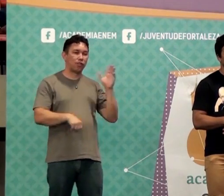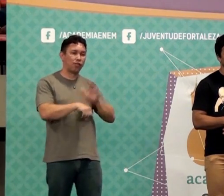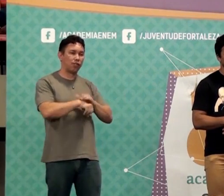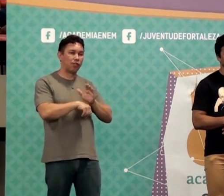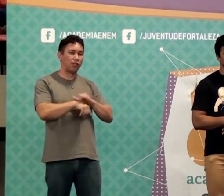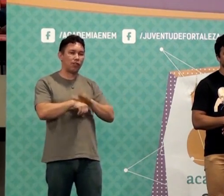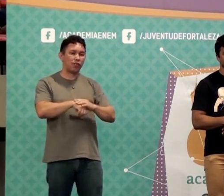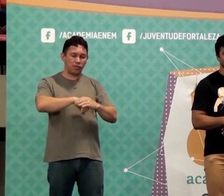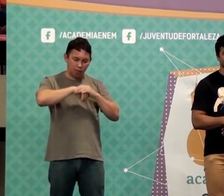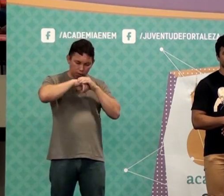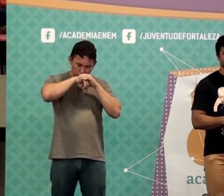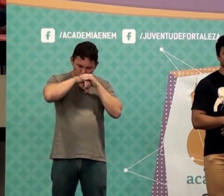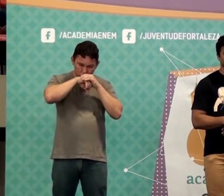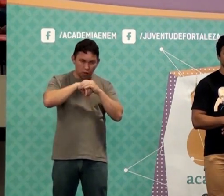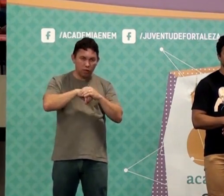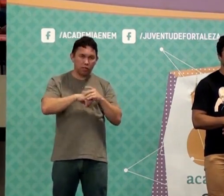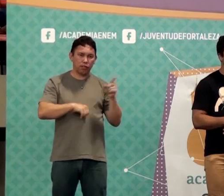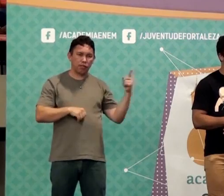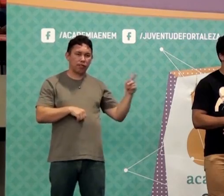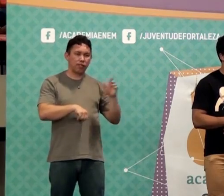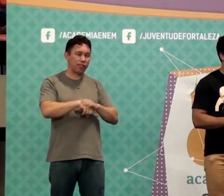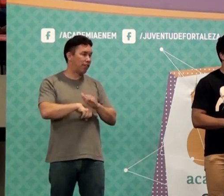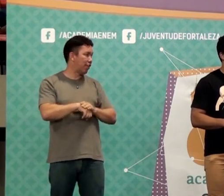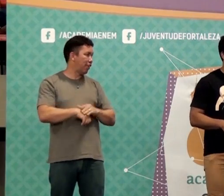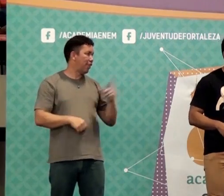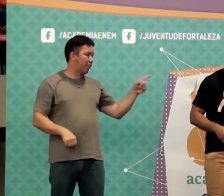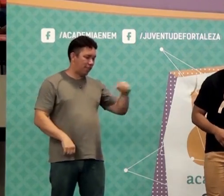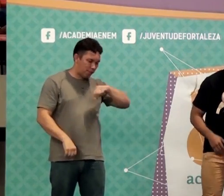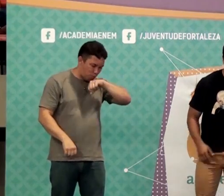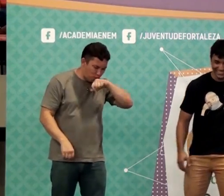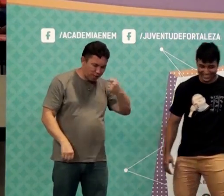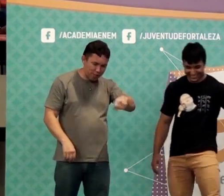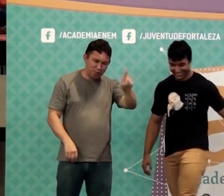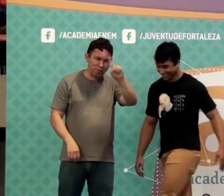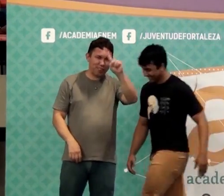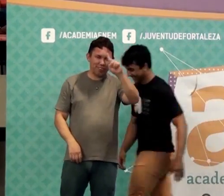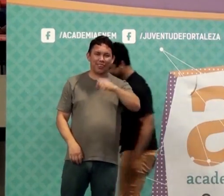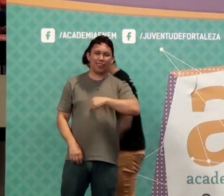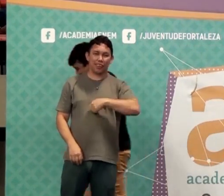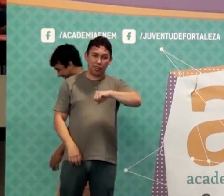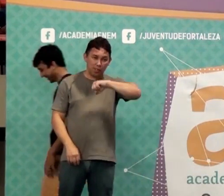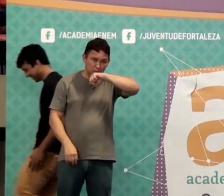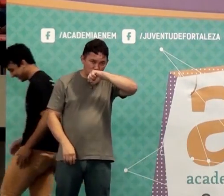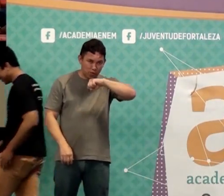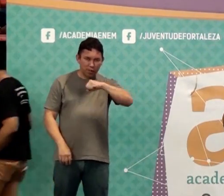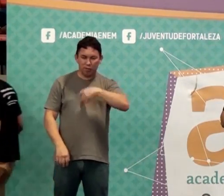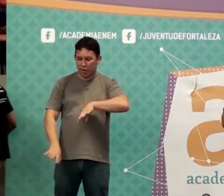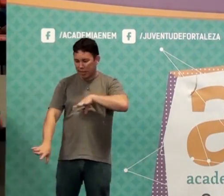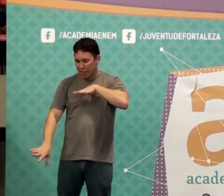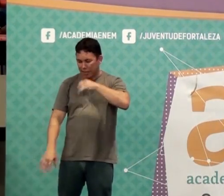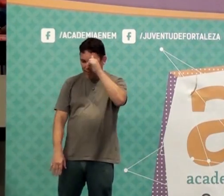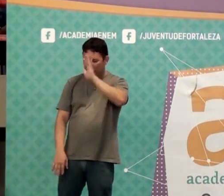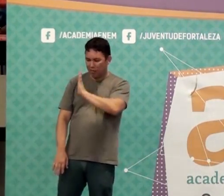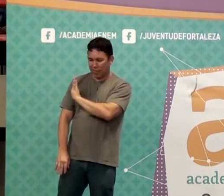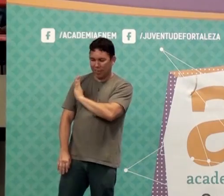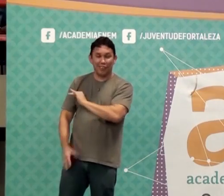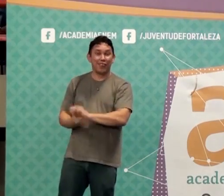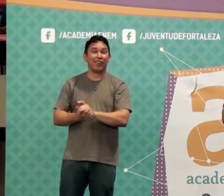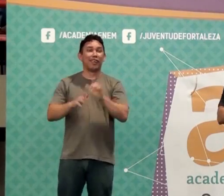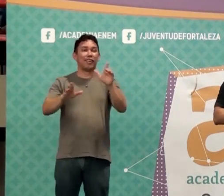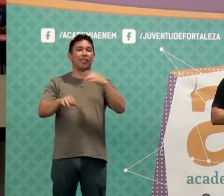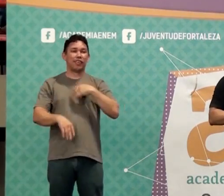Nos livros de ensino médio, é danado para o pessoal pegar um trecho onde o suzerano dá um beijo em delábio do